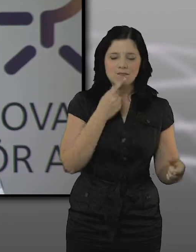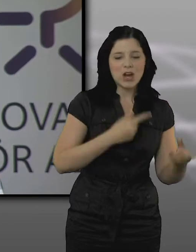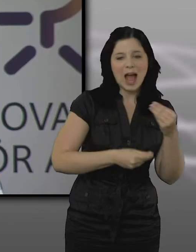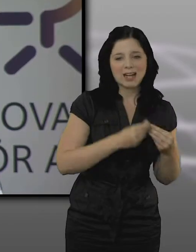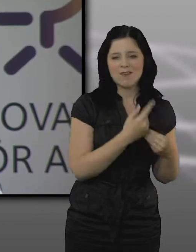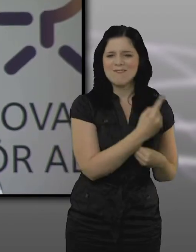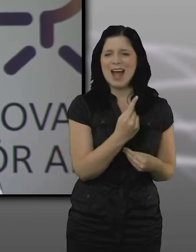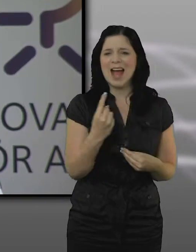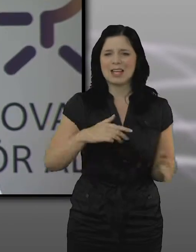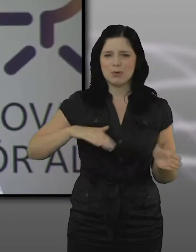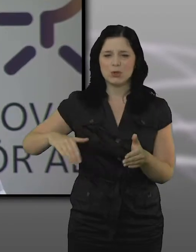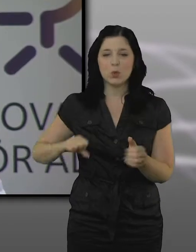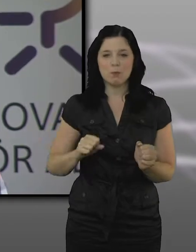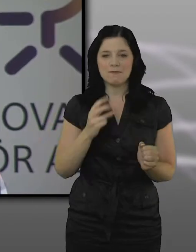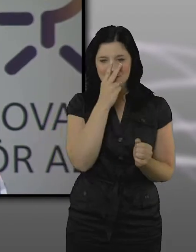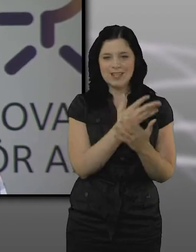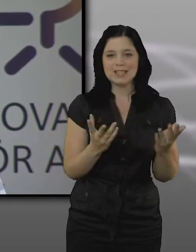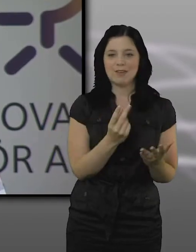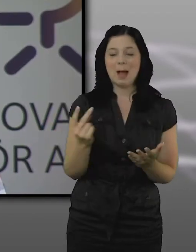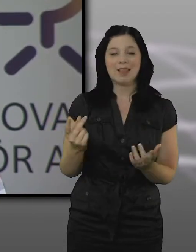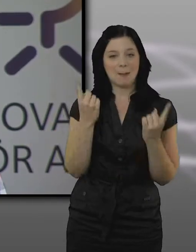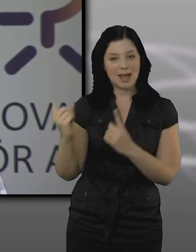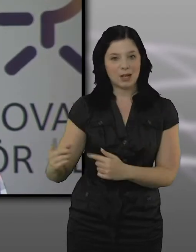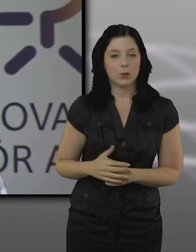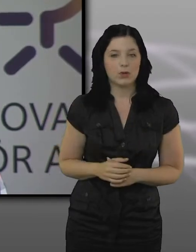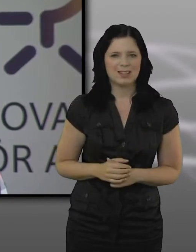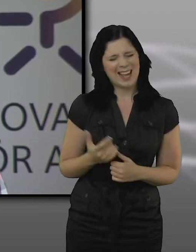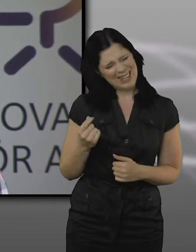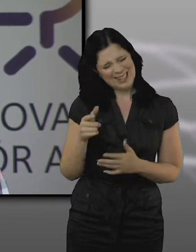människa. Så det är lite, det är speciellt